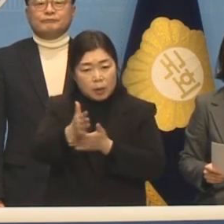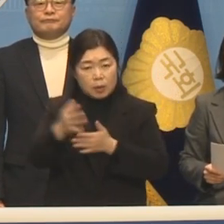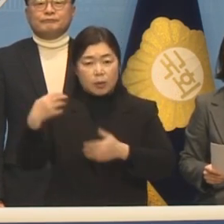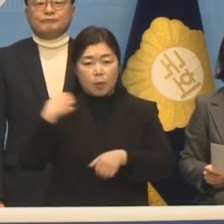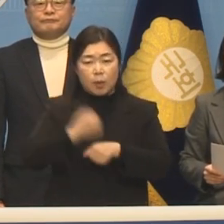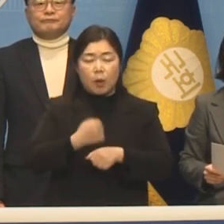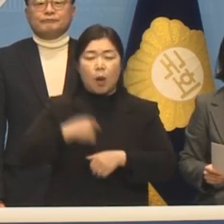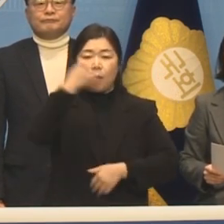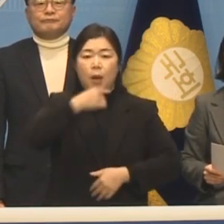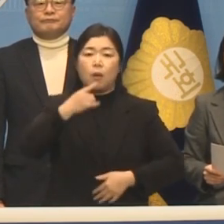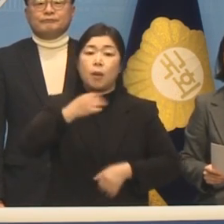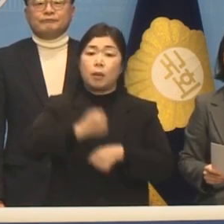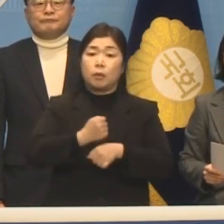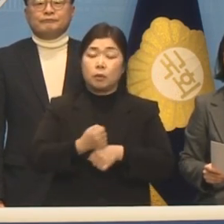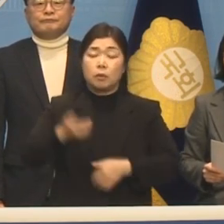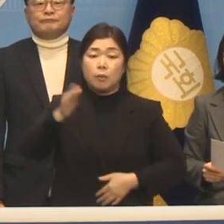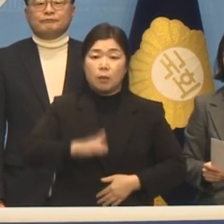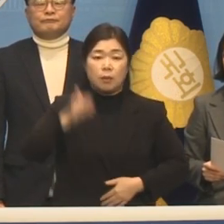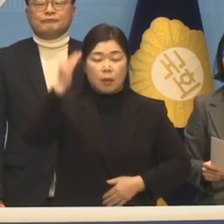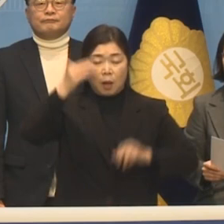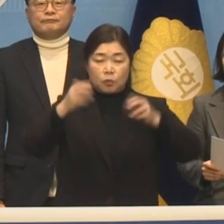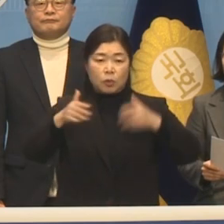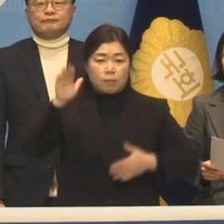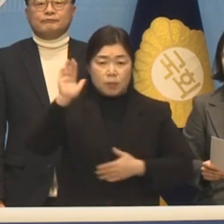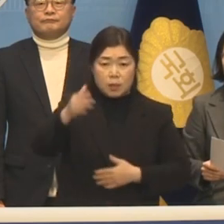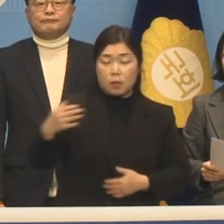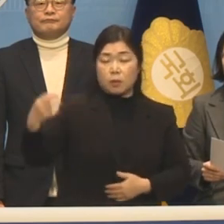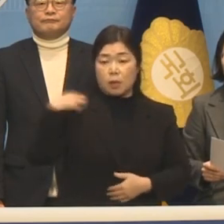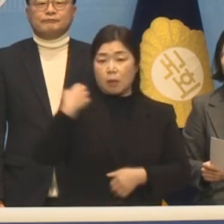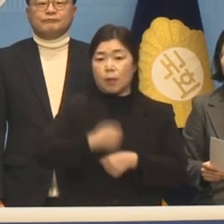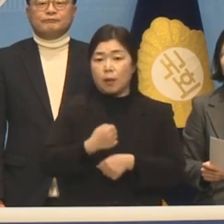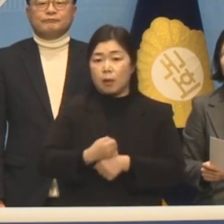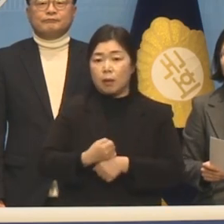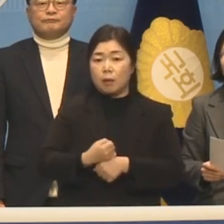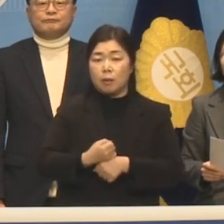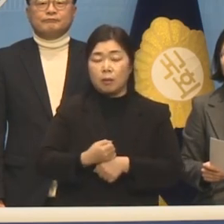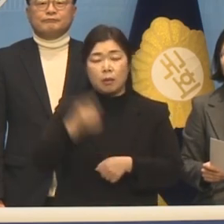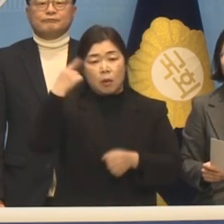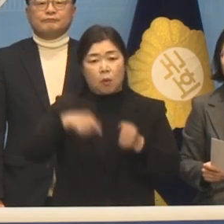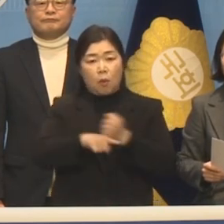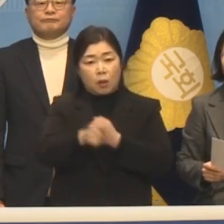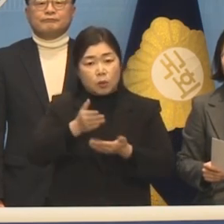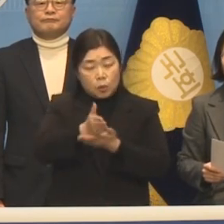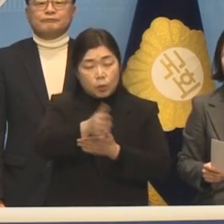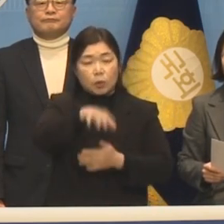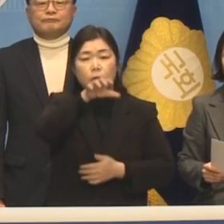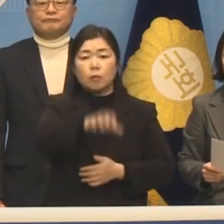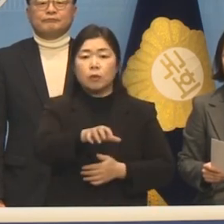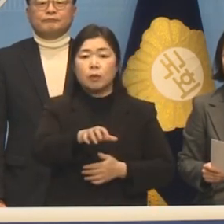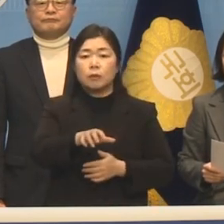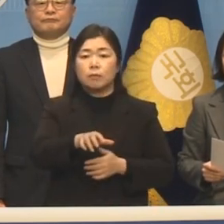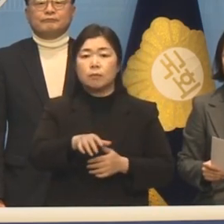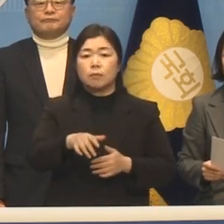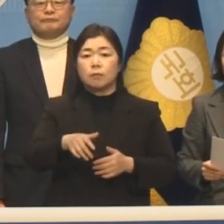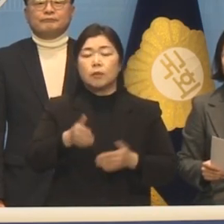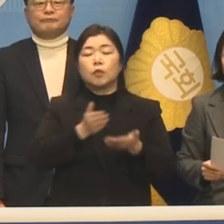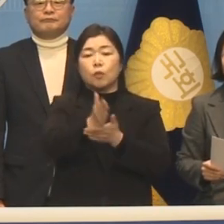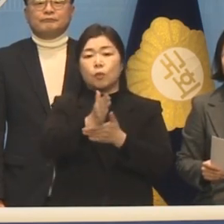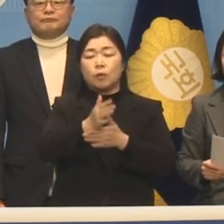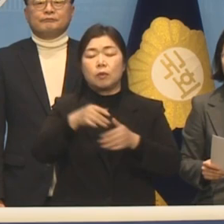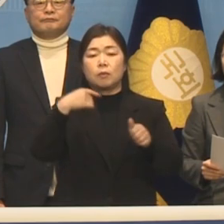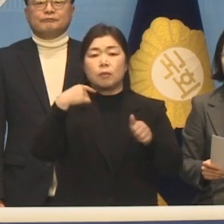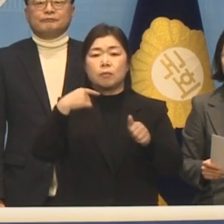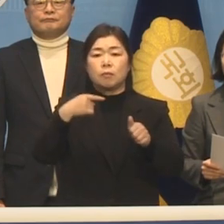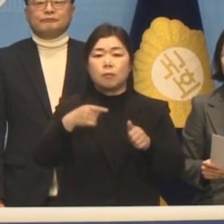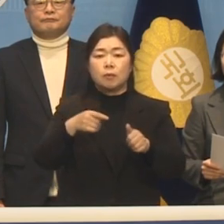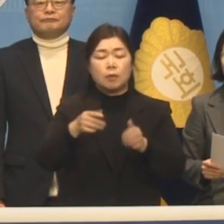내뱉고 대한민국의 미래를 짊어질 이공계를 어떻게 생각하고 있는지를 방증하는 네,